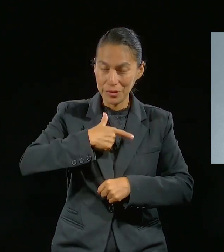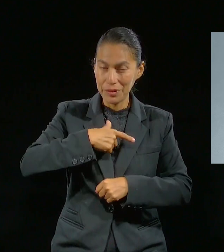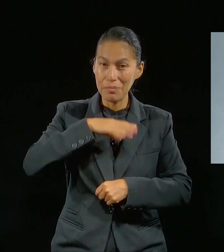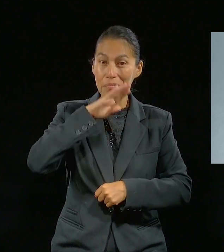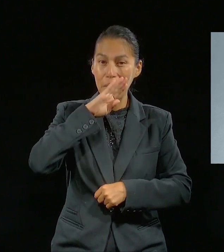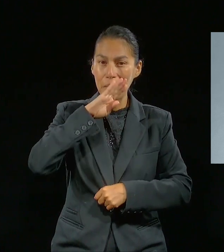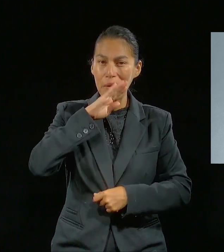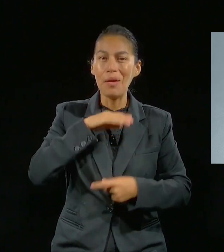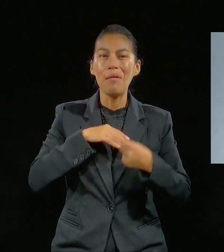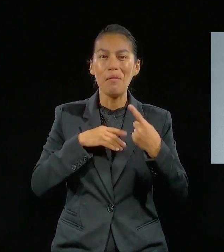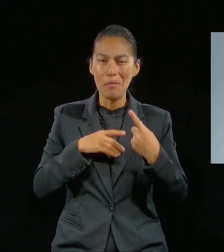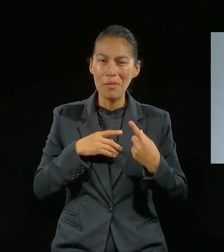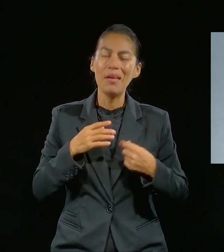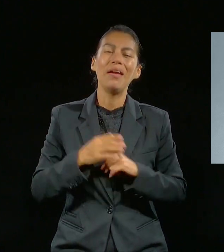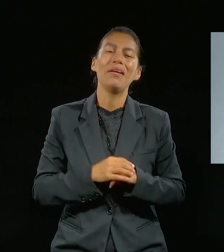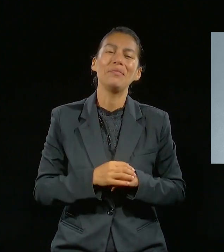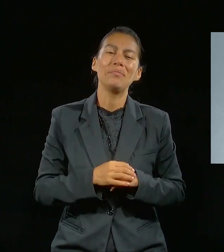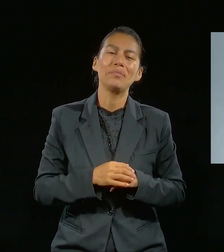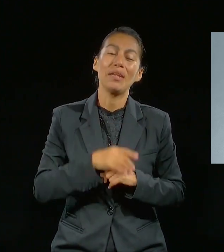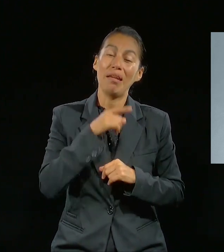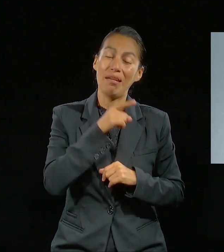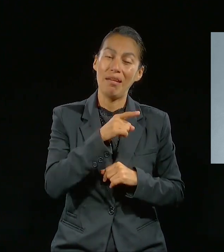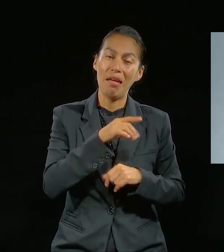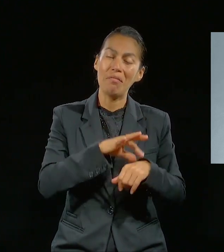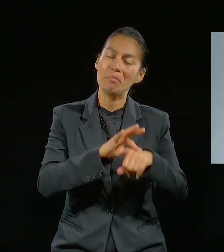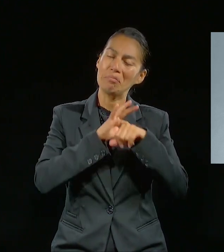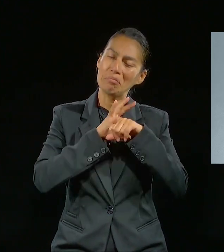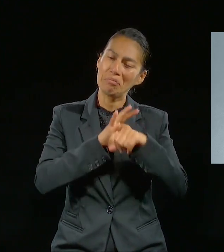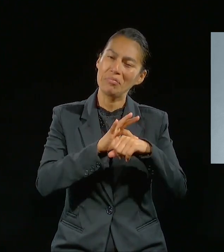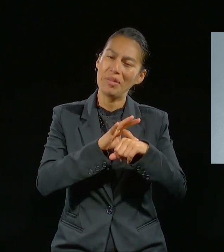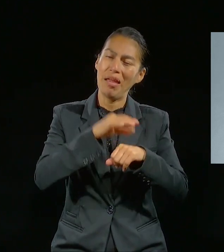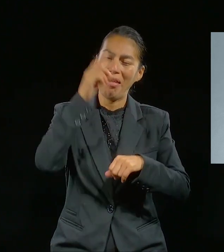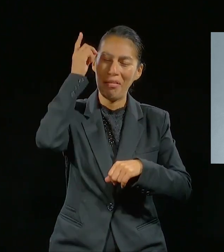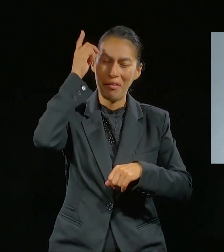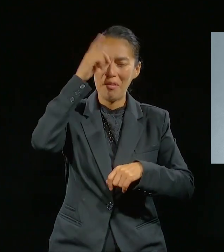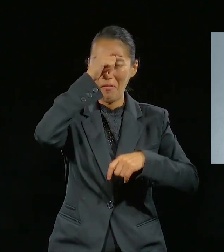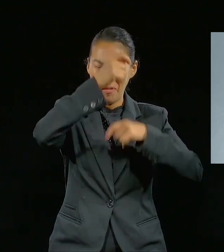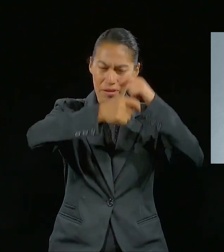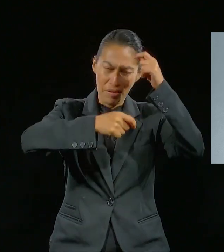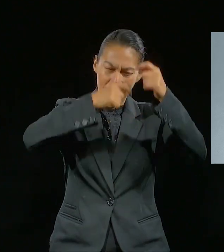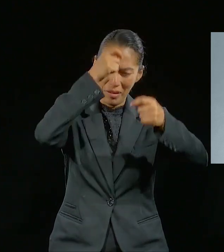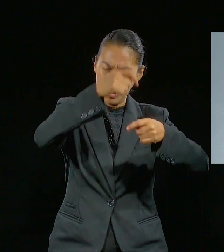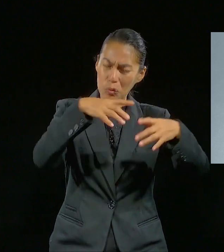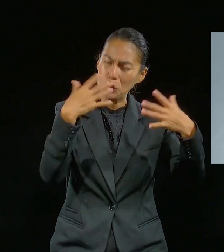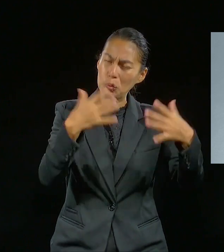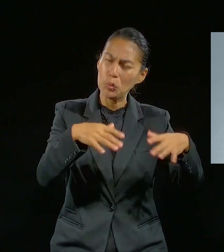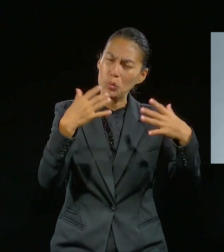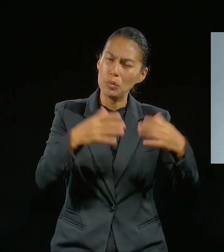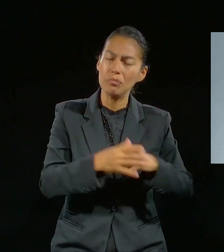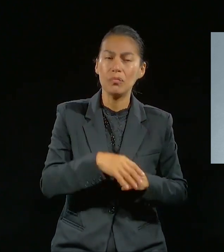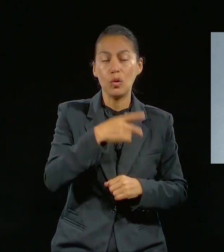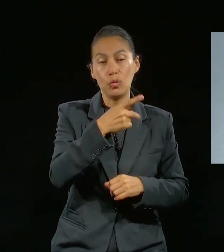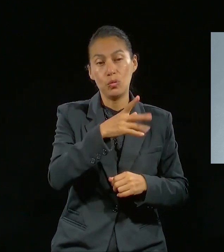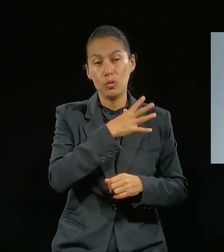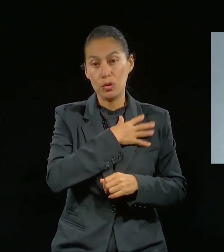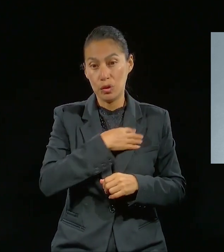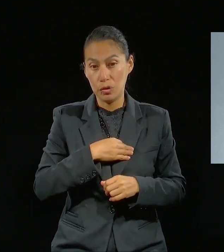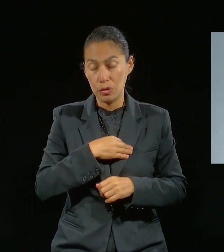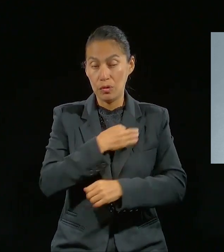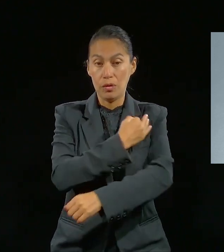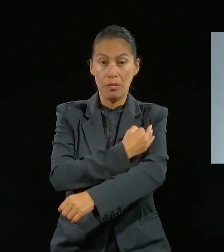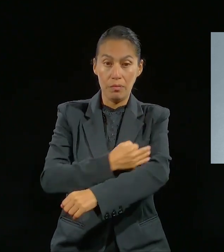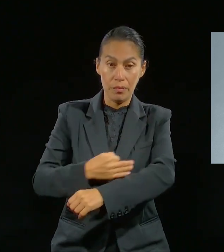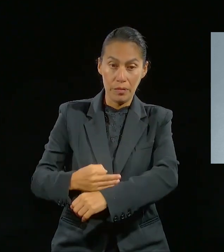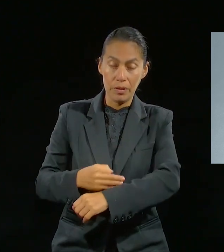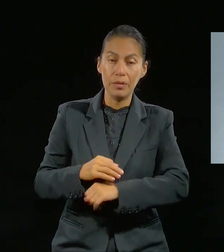tenemos una madre que viene a testificar de las grandes maravillas que Dios ha hecho en su hogar